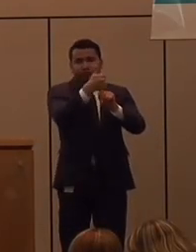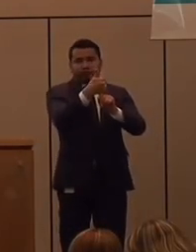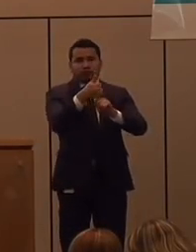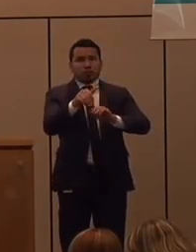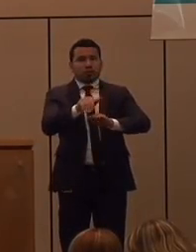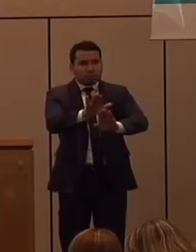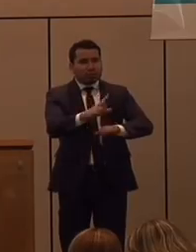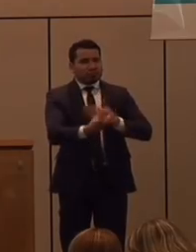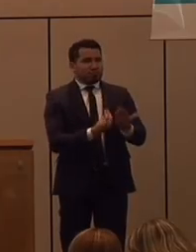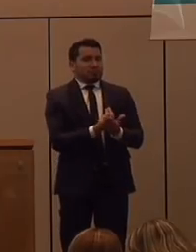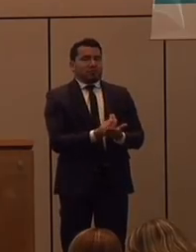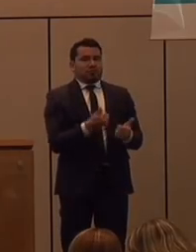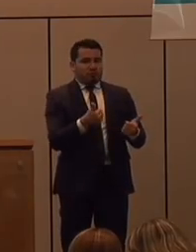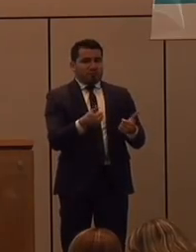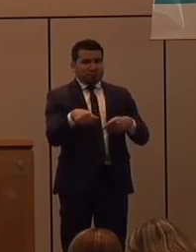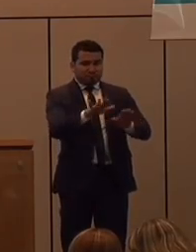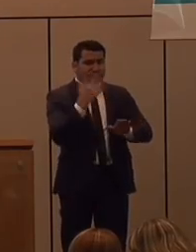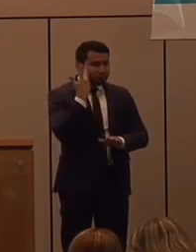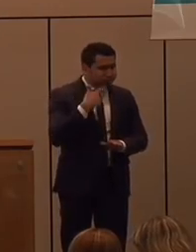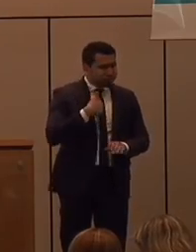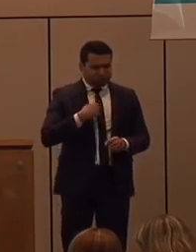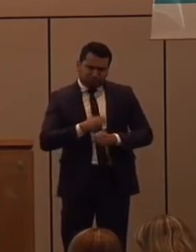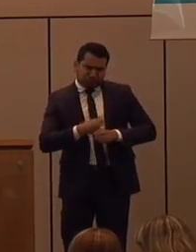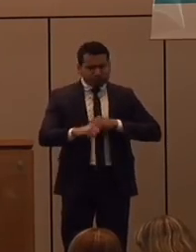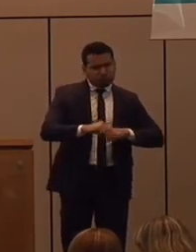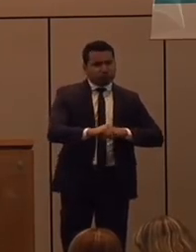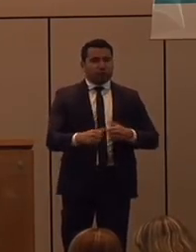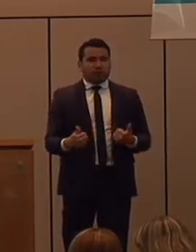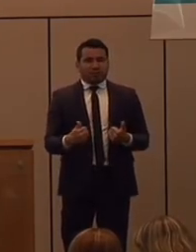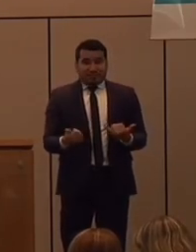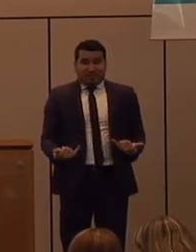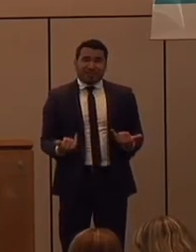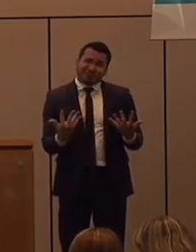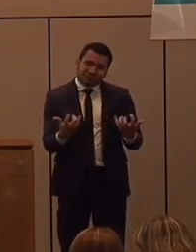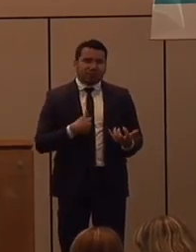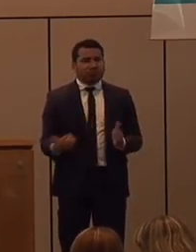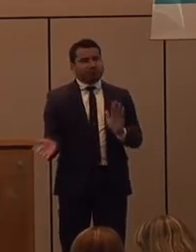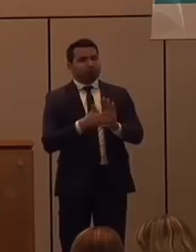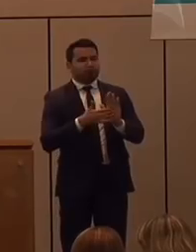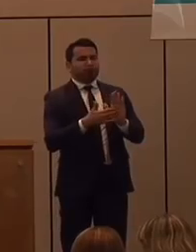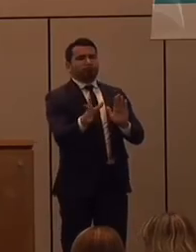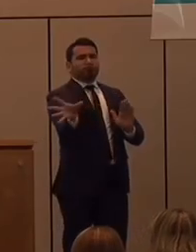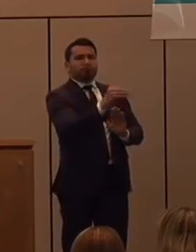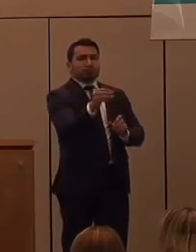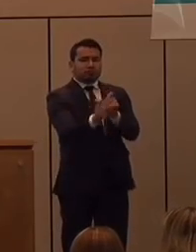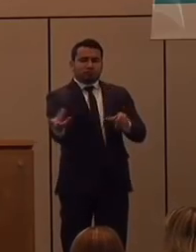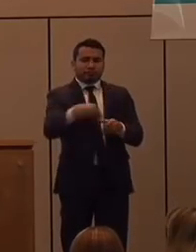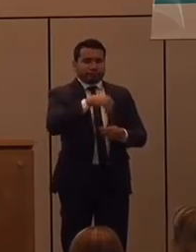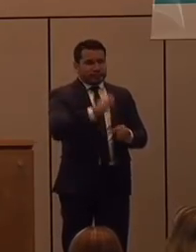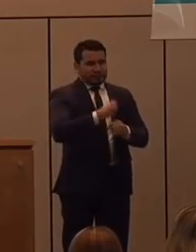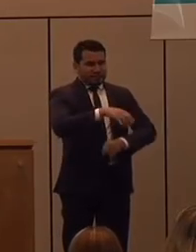representando lo que ustedes hacen día a día y quiero que les demos un gran aplauso a todos los funcionarios de este